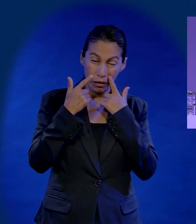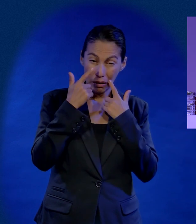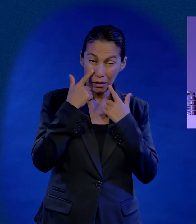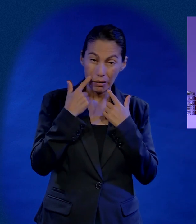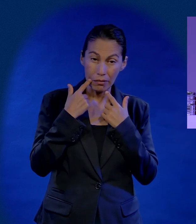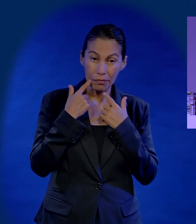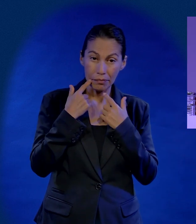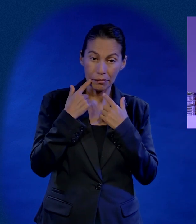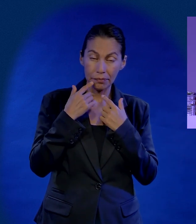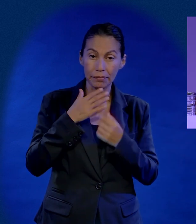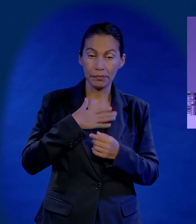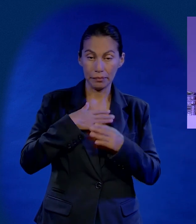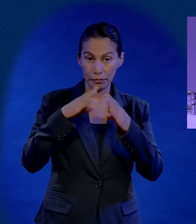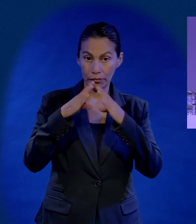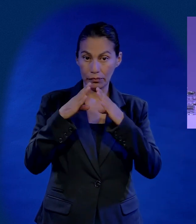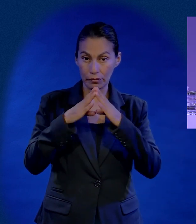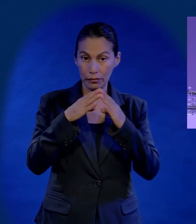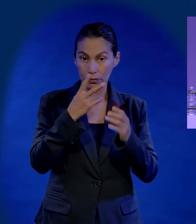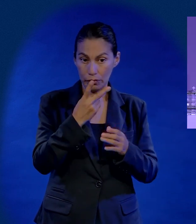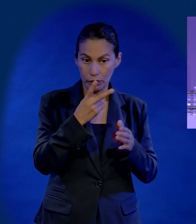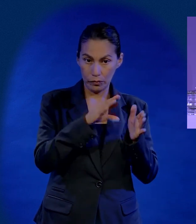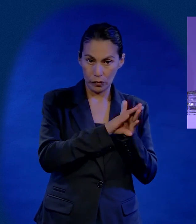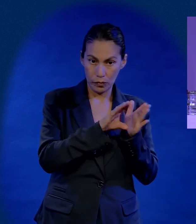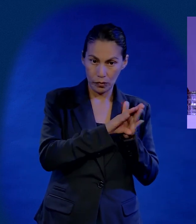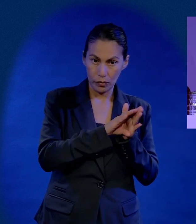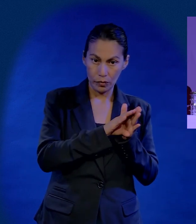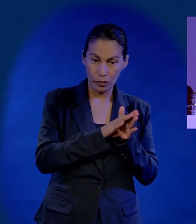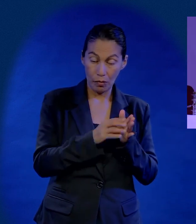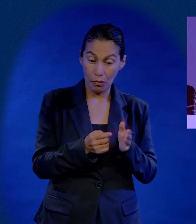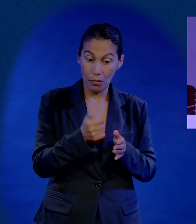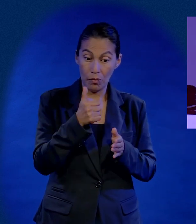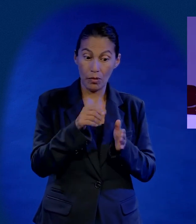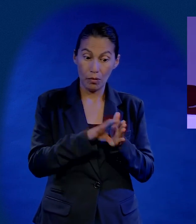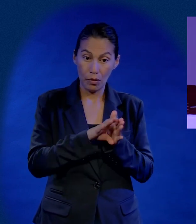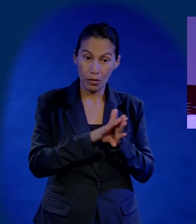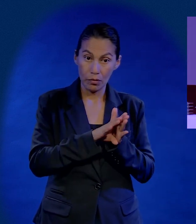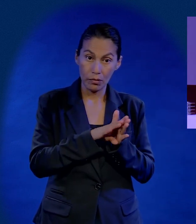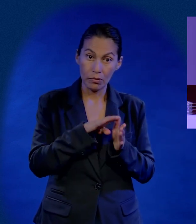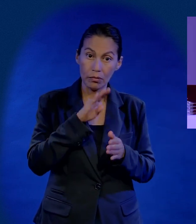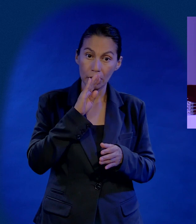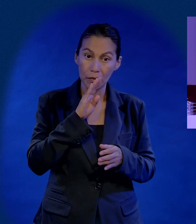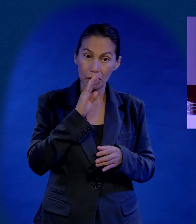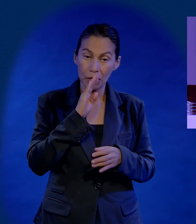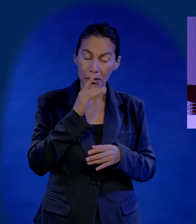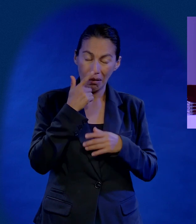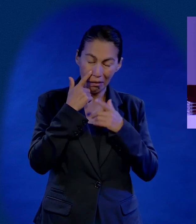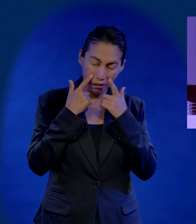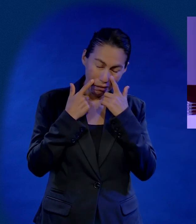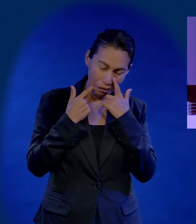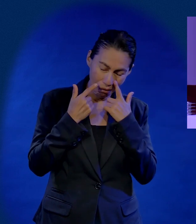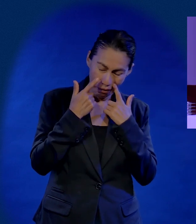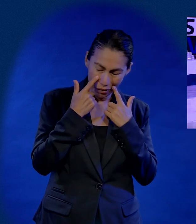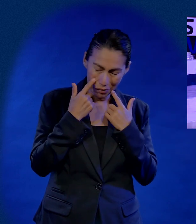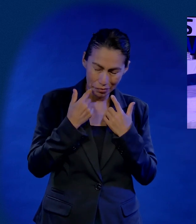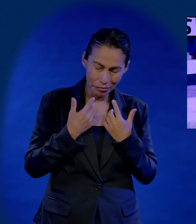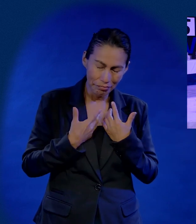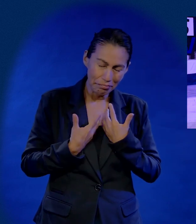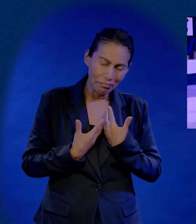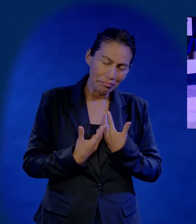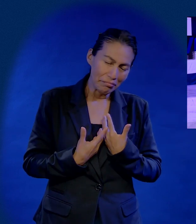estaba en la entrada y estaba llorando. Nosotros vivíamos en una casa que tenía 2 cuartos. En el primer cuarto estaba mi mamá. Me